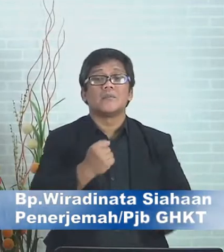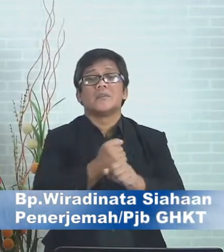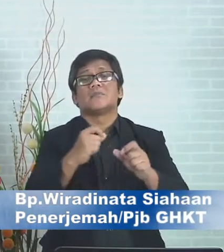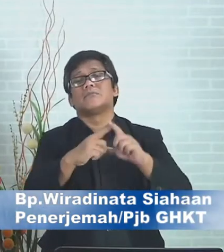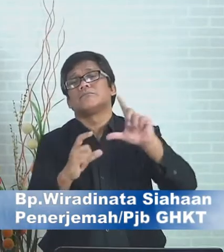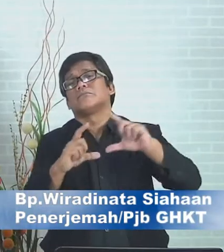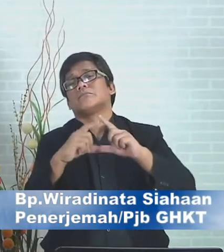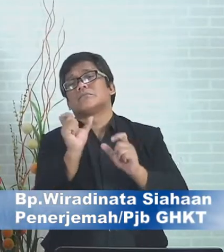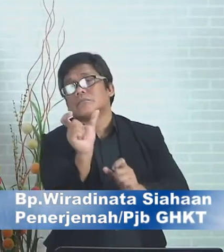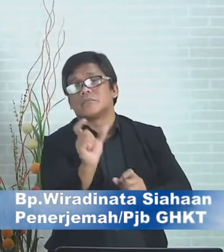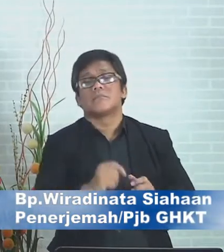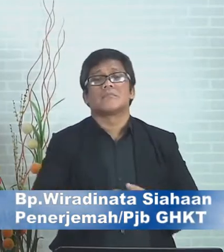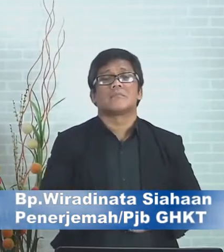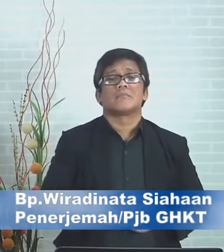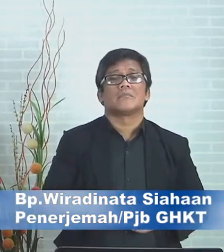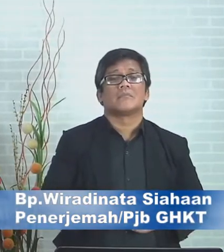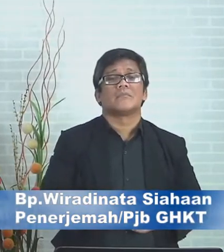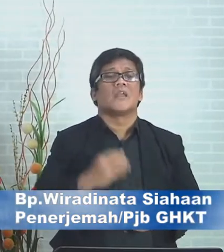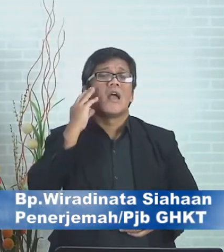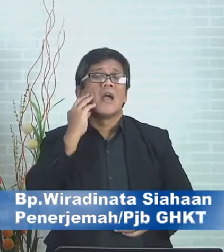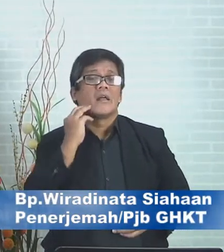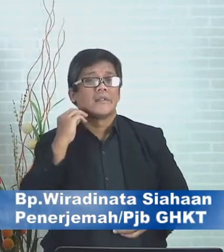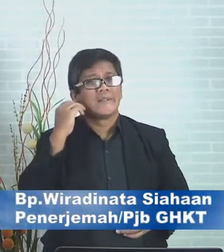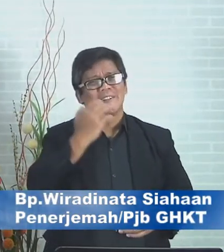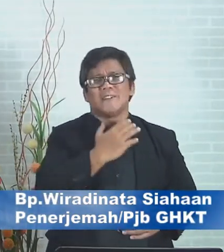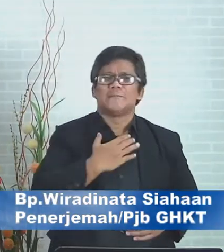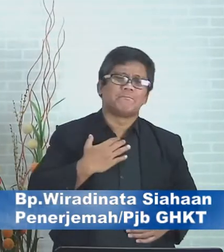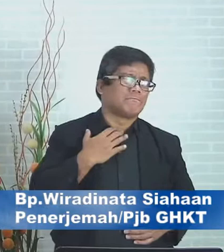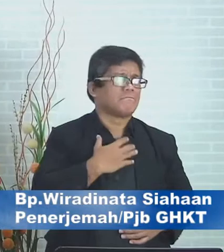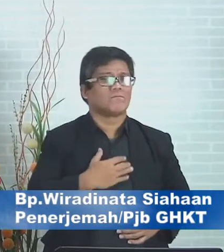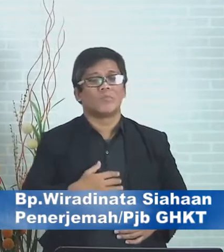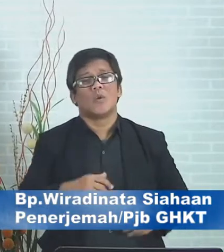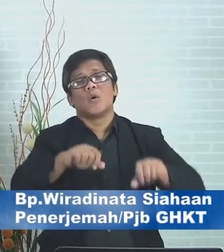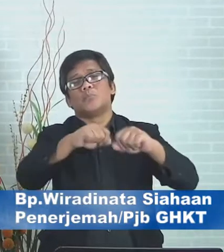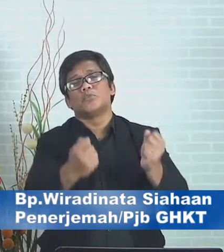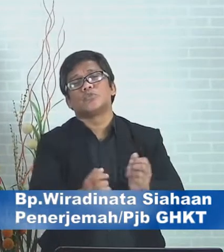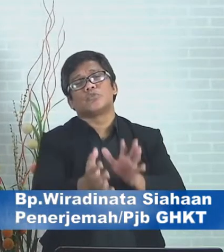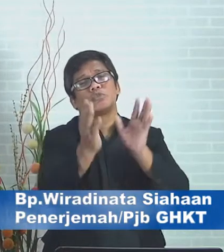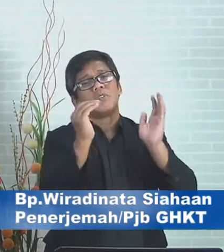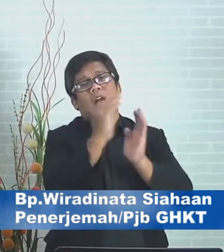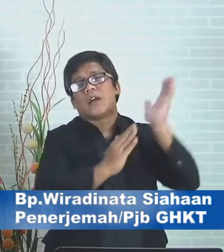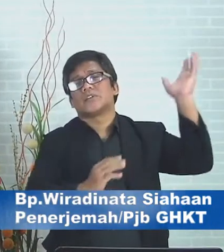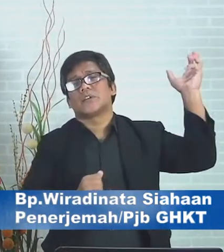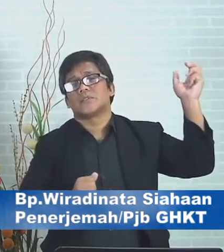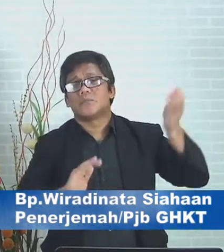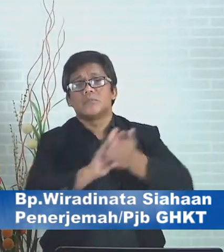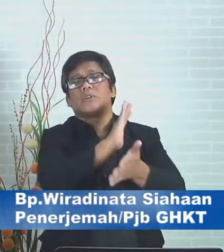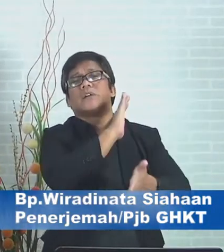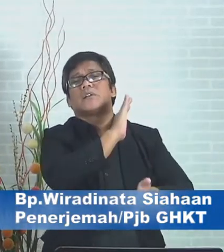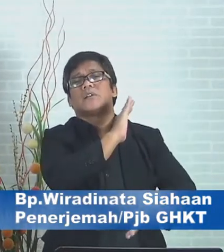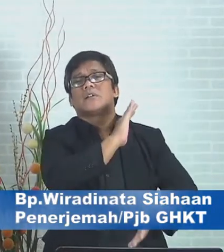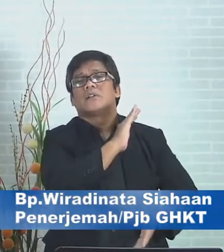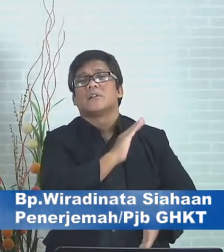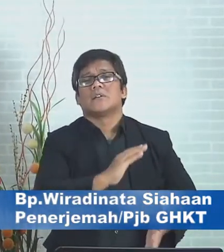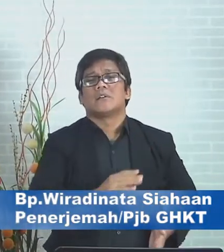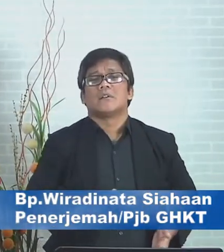ketika ia sedang gelisah dalam hidupnya ketika ia sedang putus asa ketika ia sedang berduka ketika ia